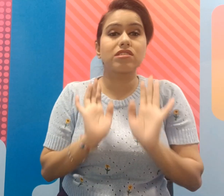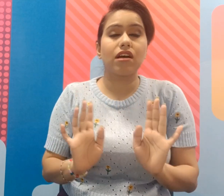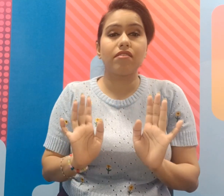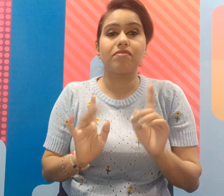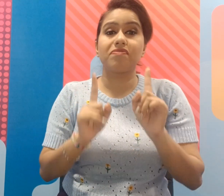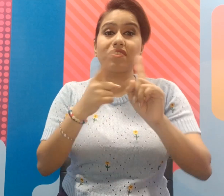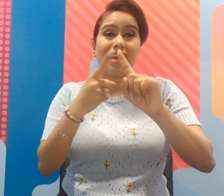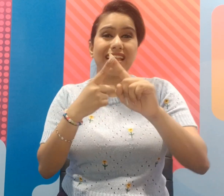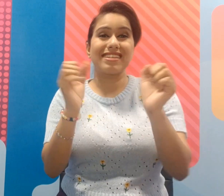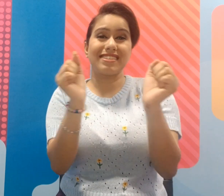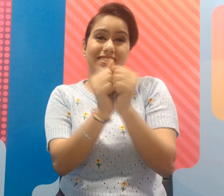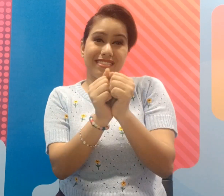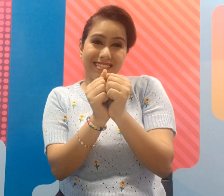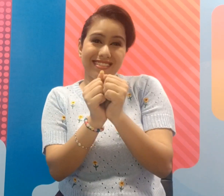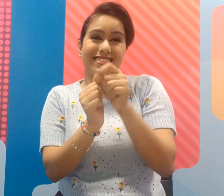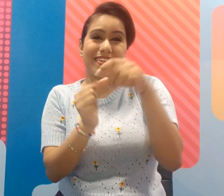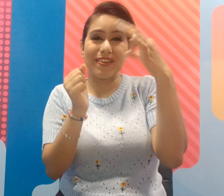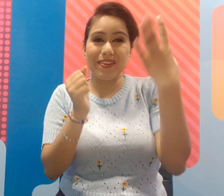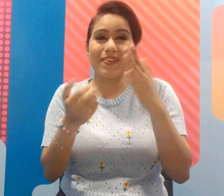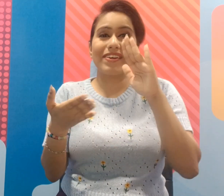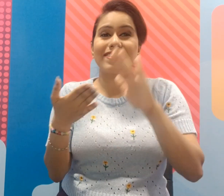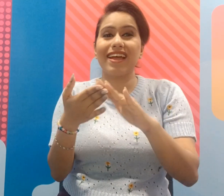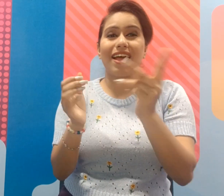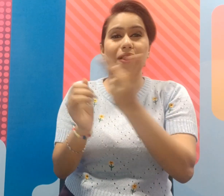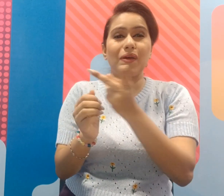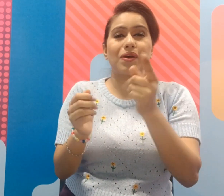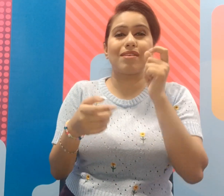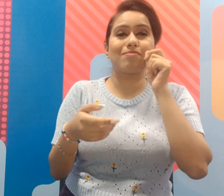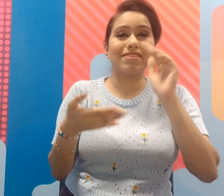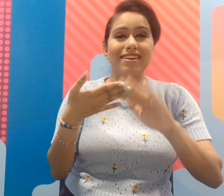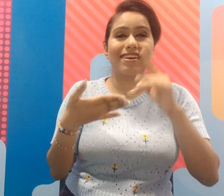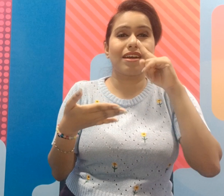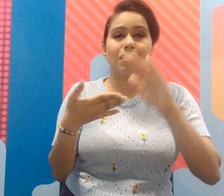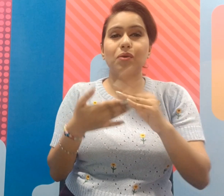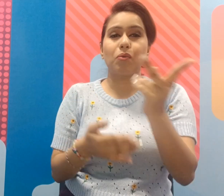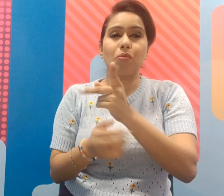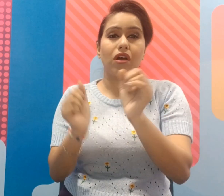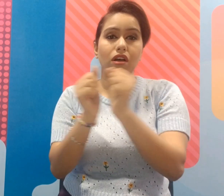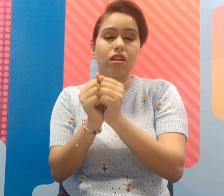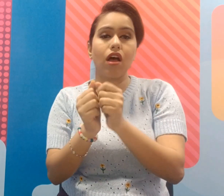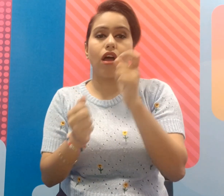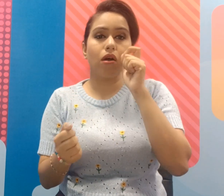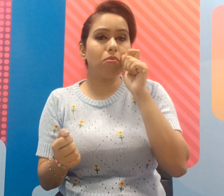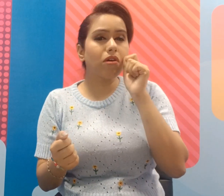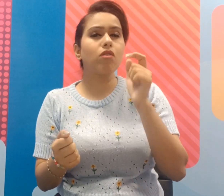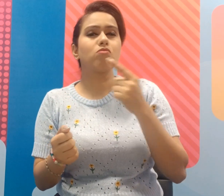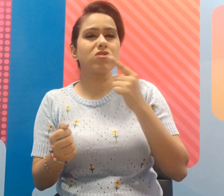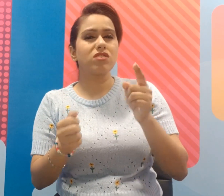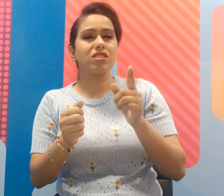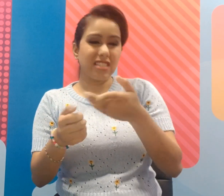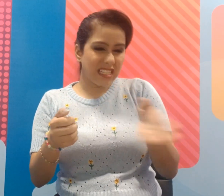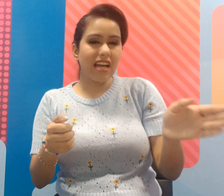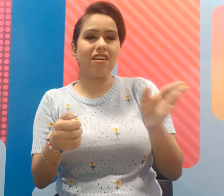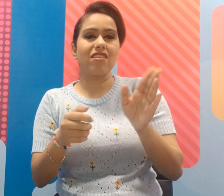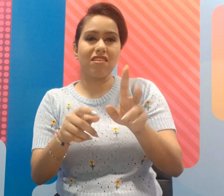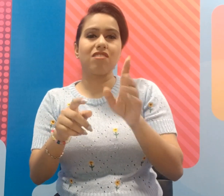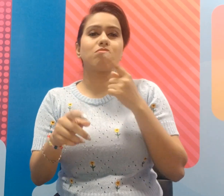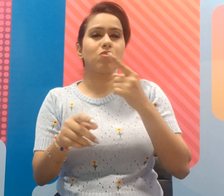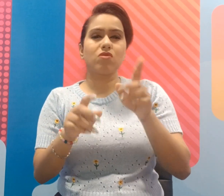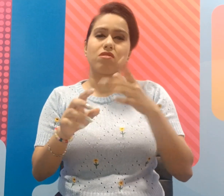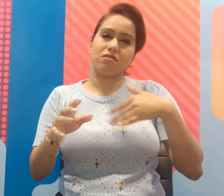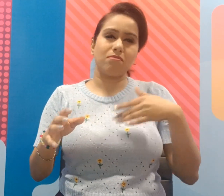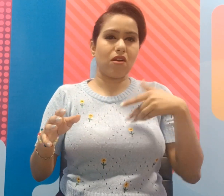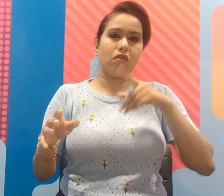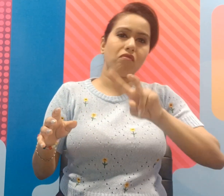था, पति पत्नी। पति जो था वो पत्नी को धक्का देता है, जहाज पर ही रोकता है और खुद कूद जाता है लाइफ बोट